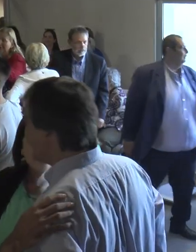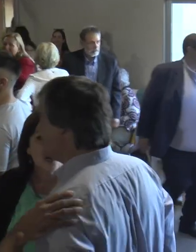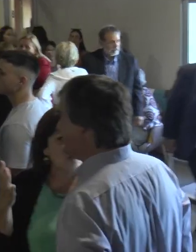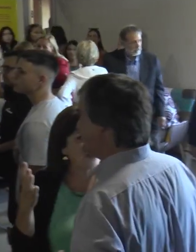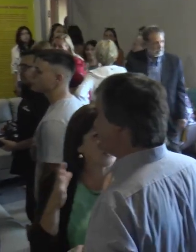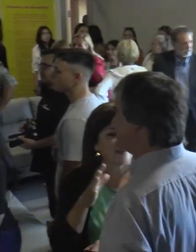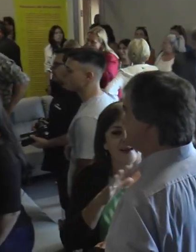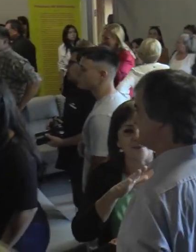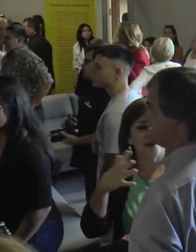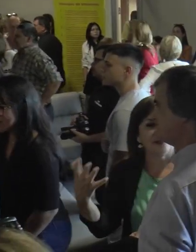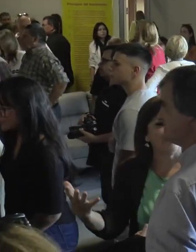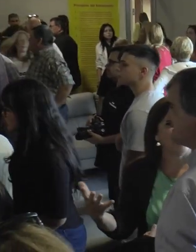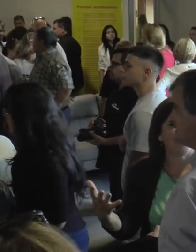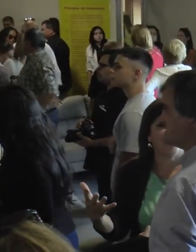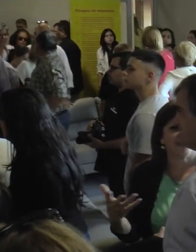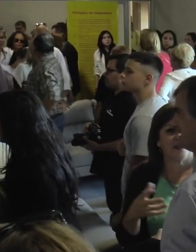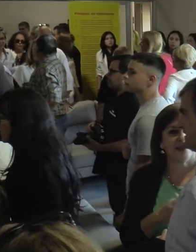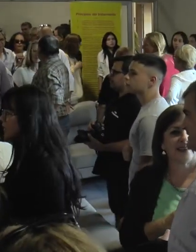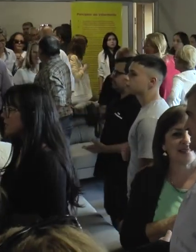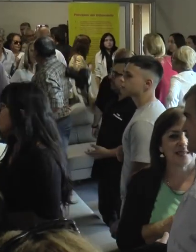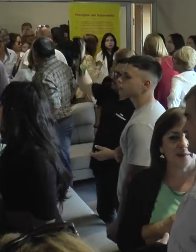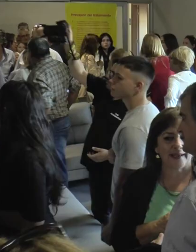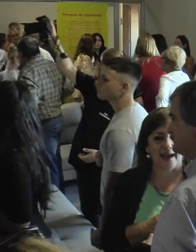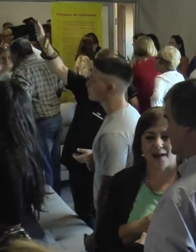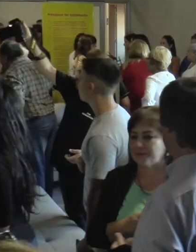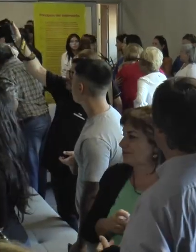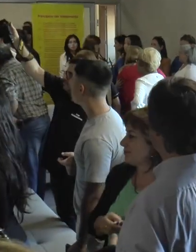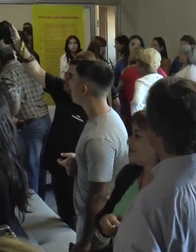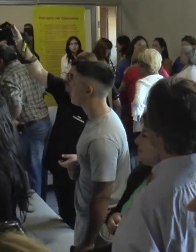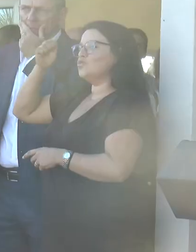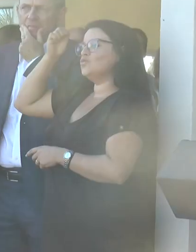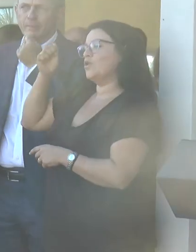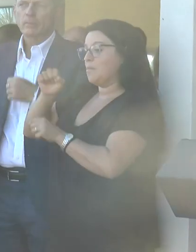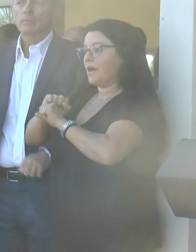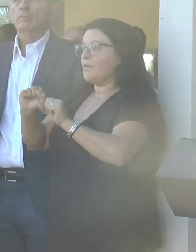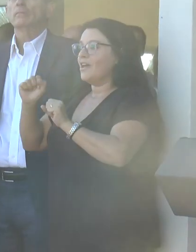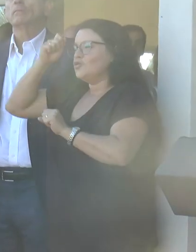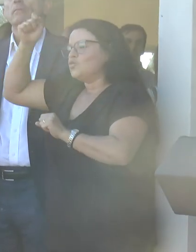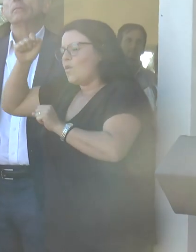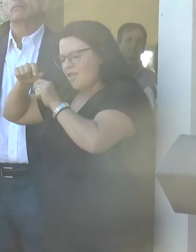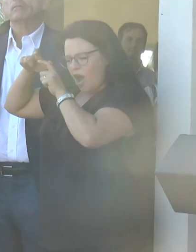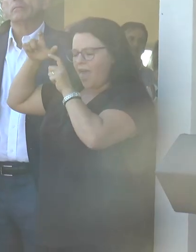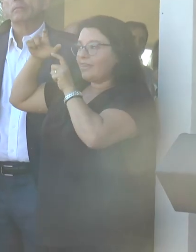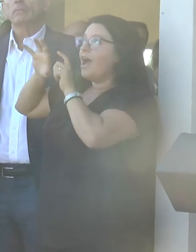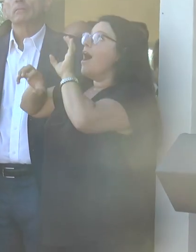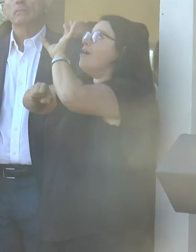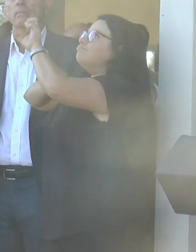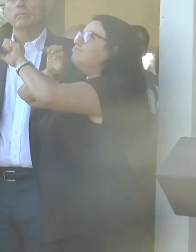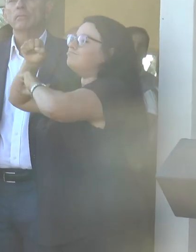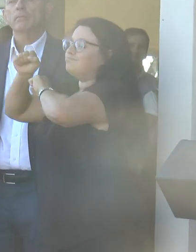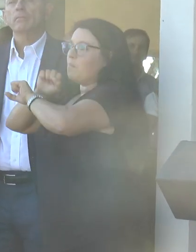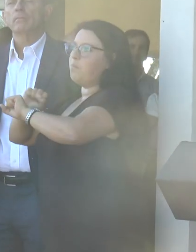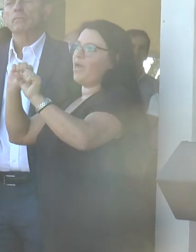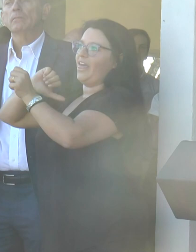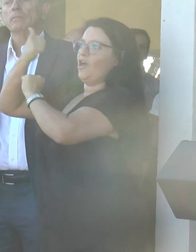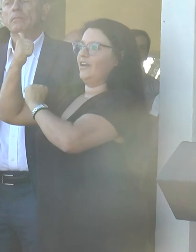seres humanos tenemos que soñar, y todos vivimos de sueños, y alimentando sueños, y cuanto más grandes son los sueños, más grandes son los logros. Y este